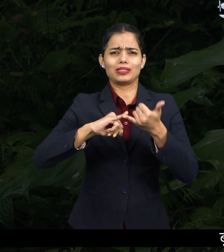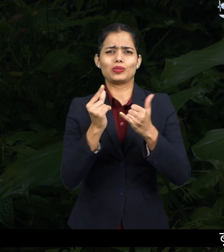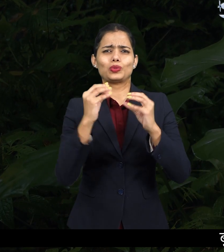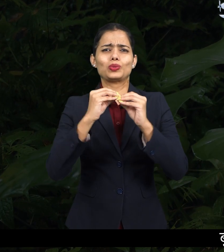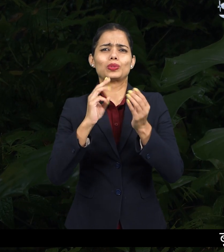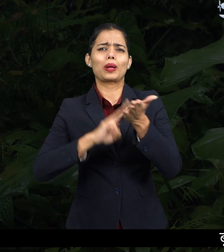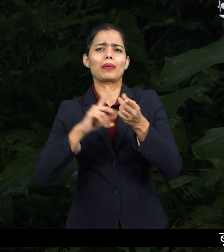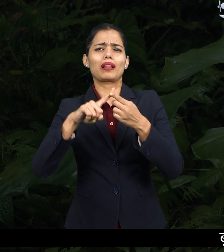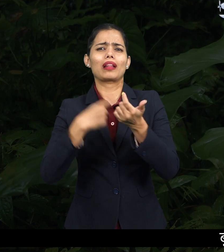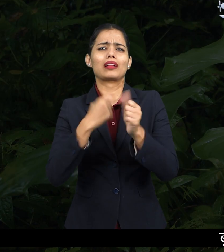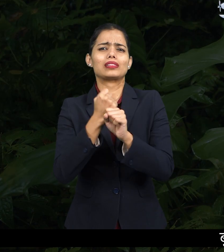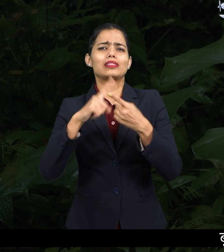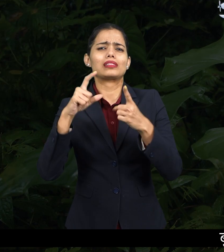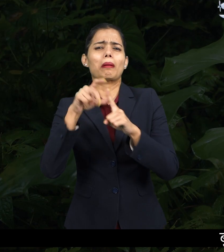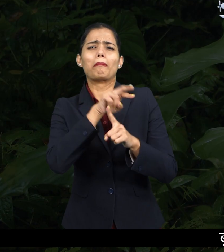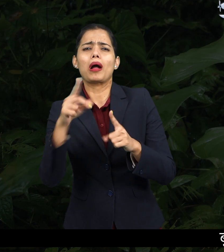बुडलेले,